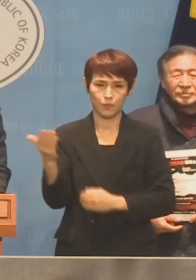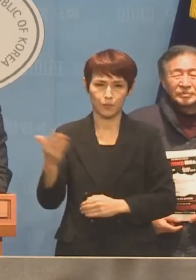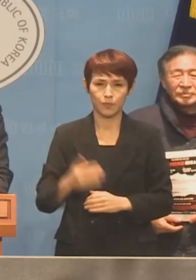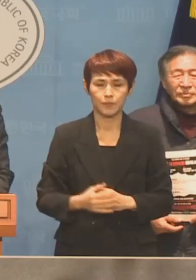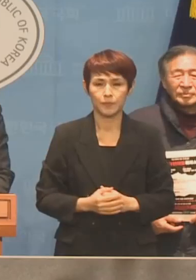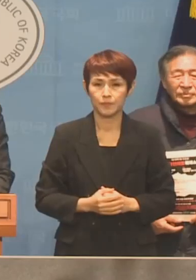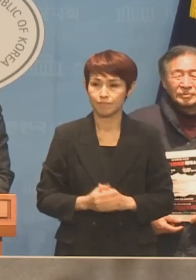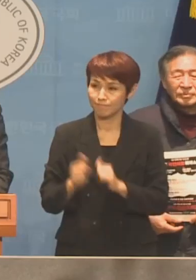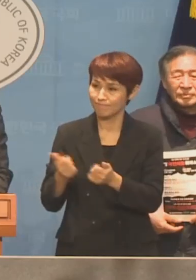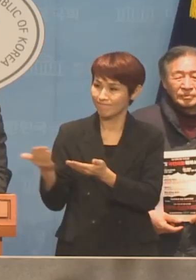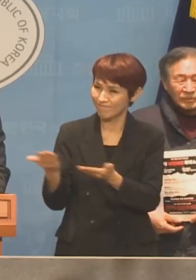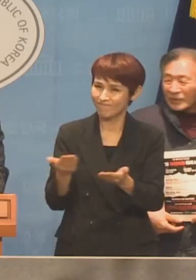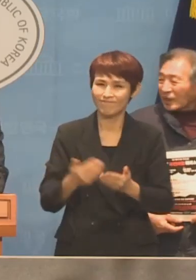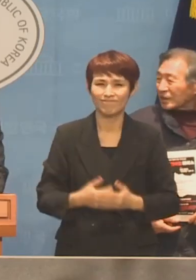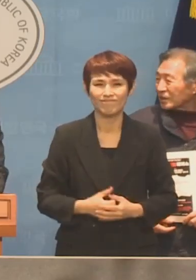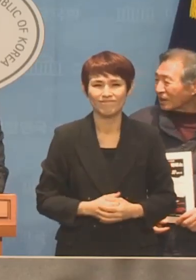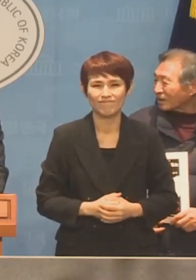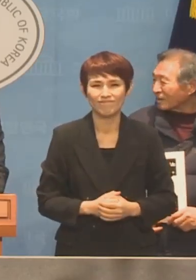인사하시죠?